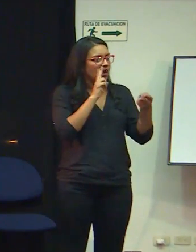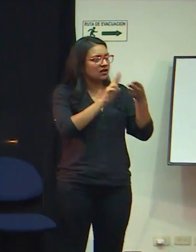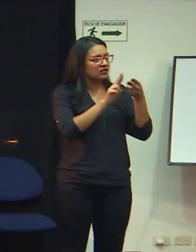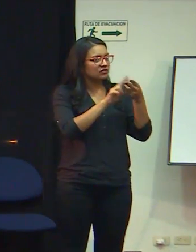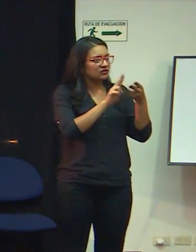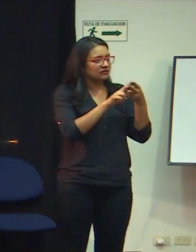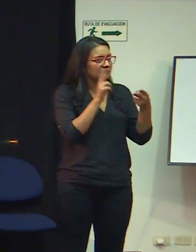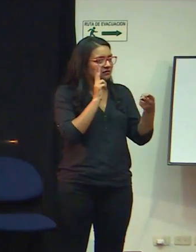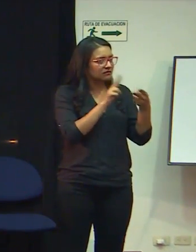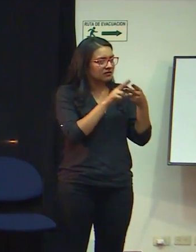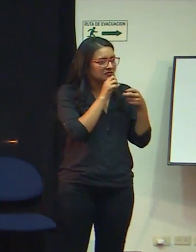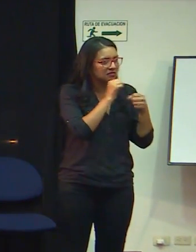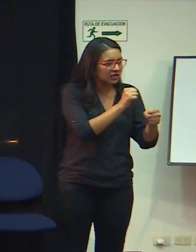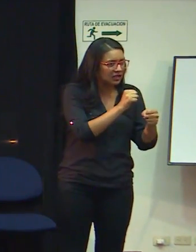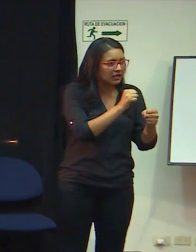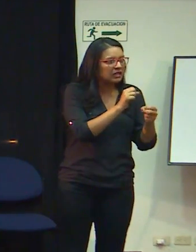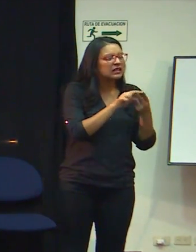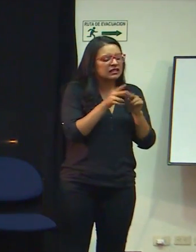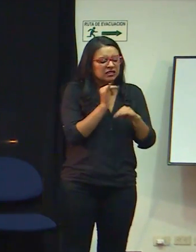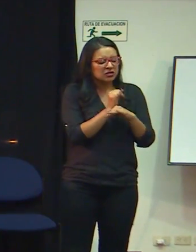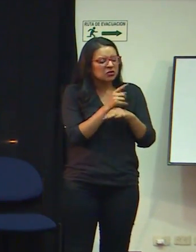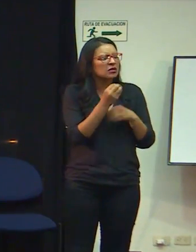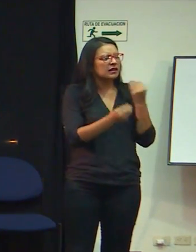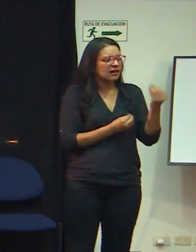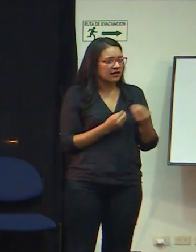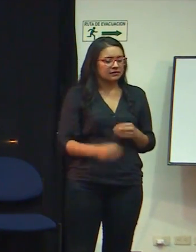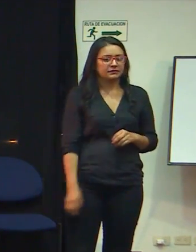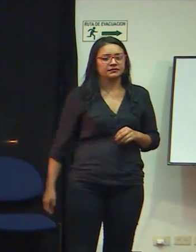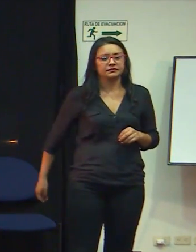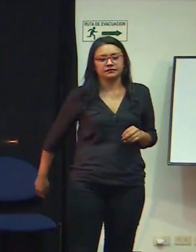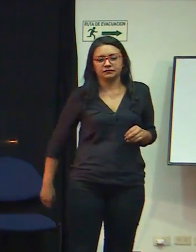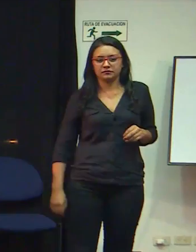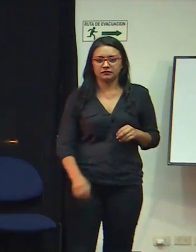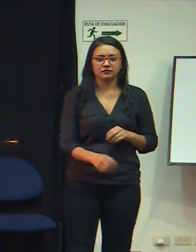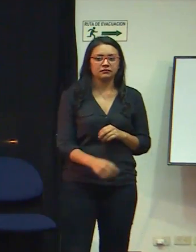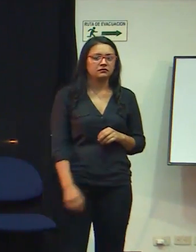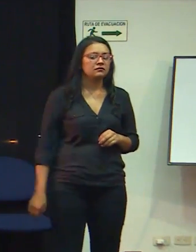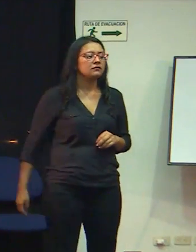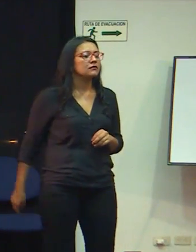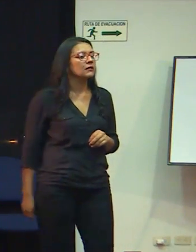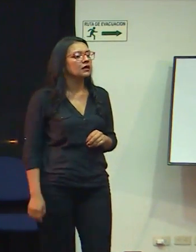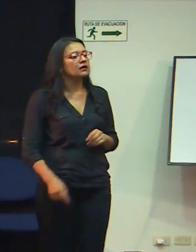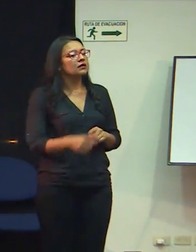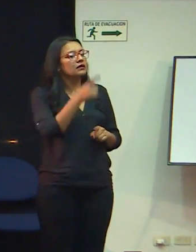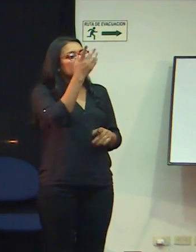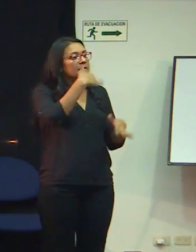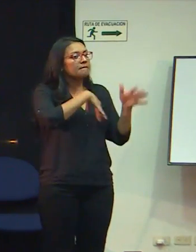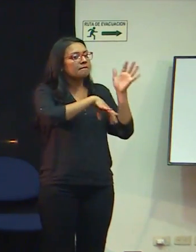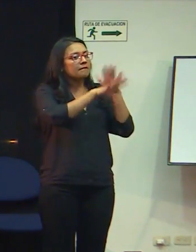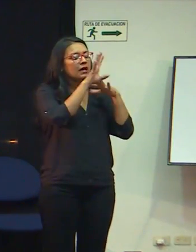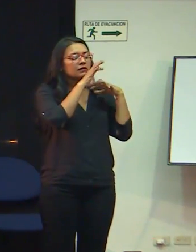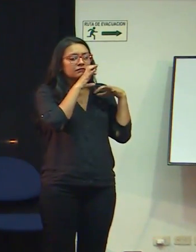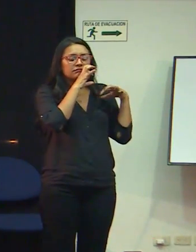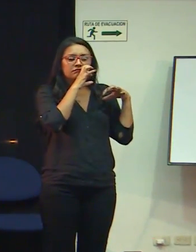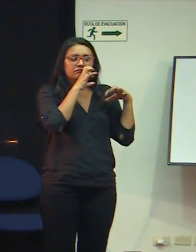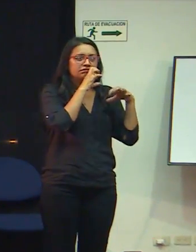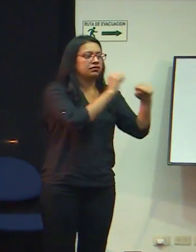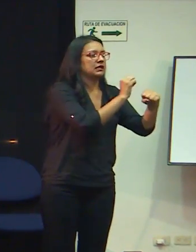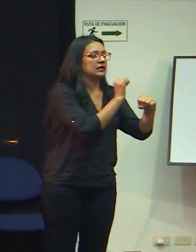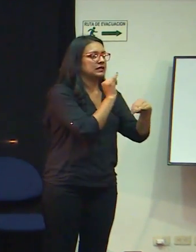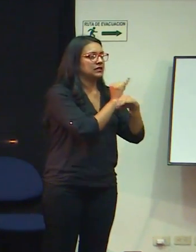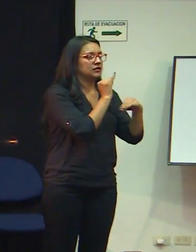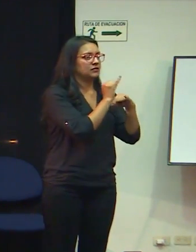un poco qué hace la institución, ¿sí? Y para hacer más seductora esa invitación,